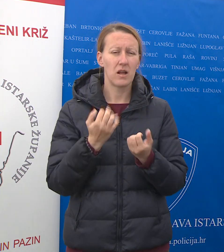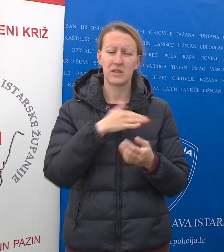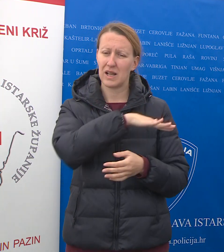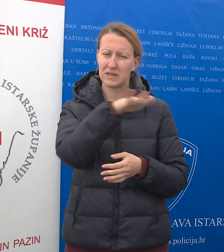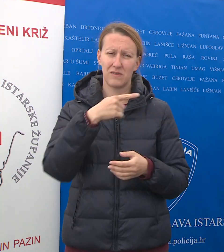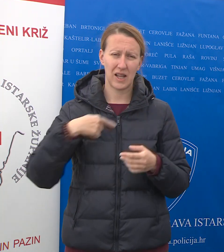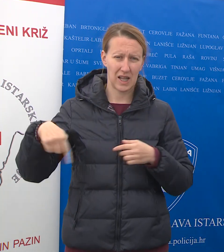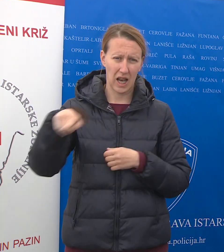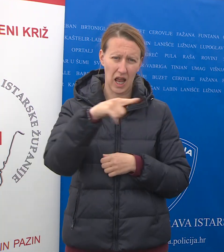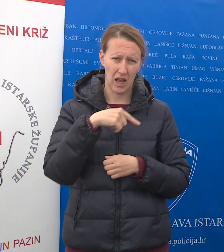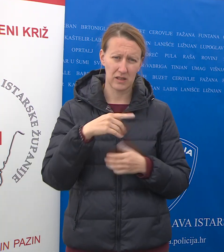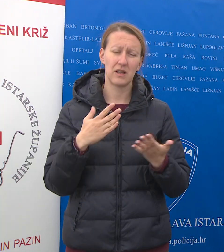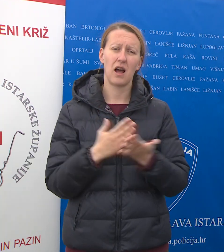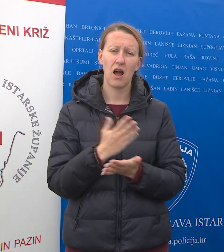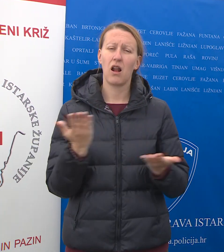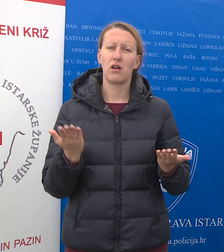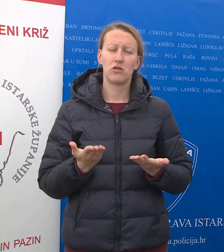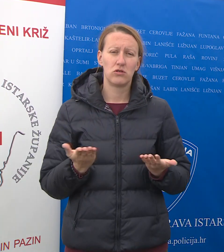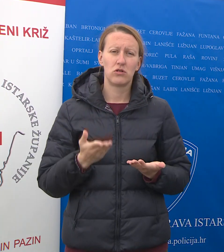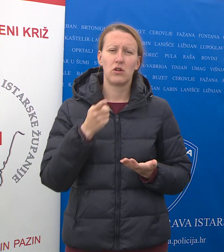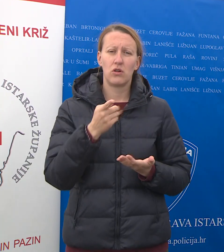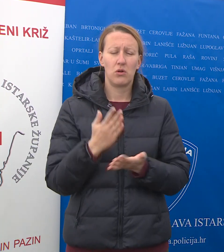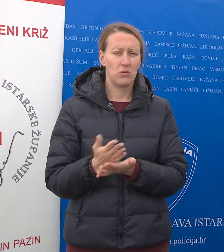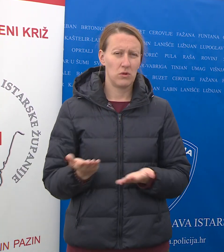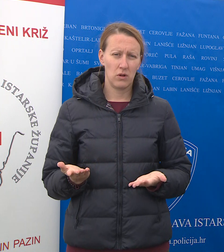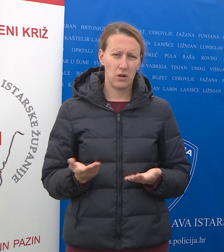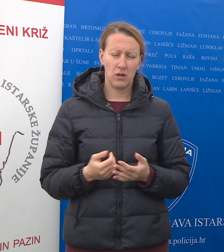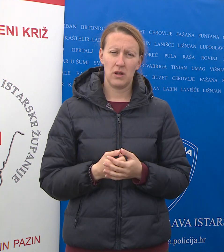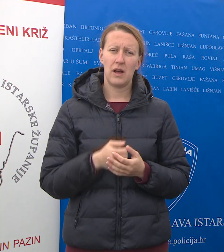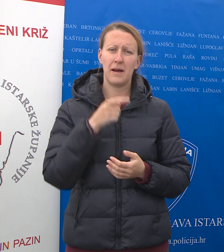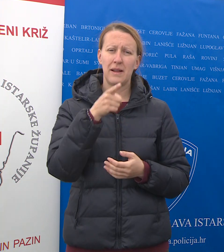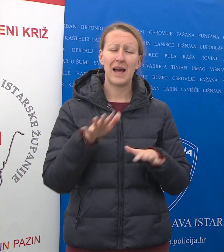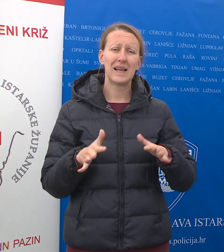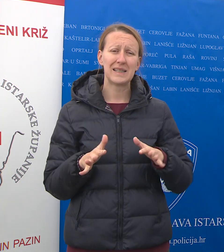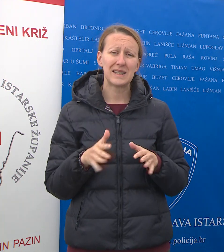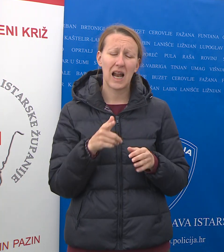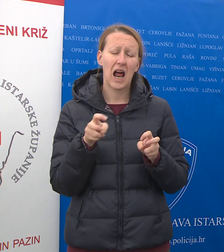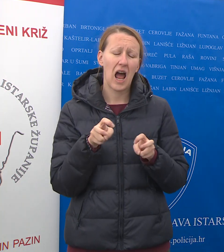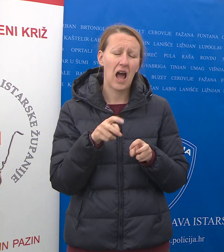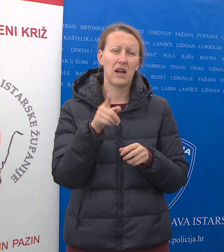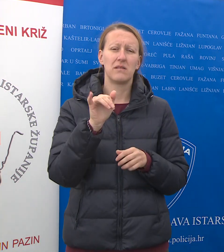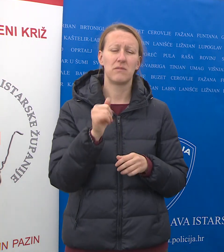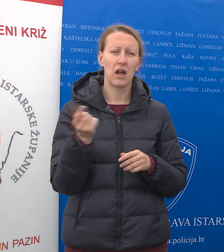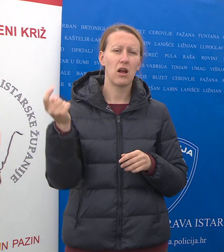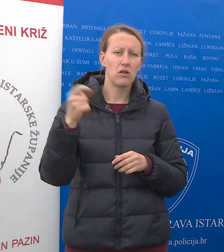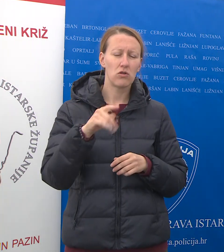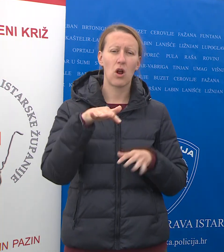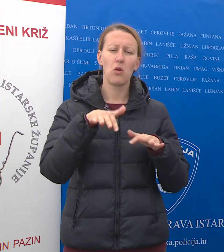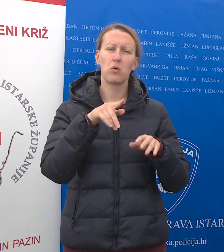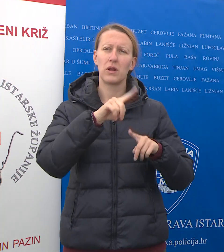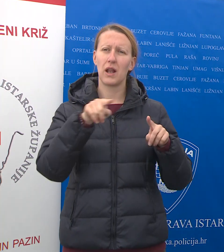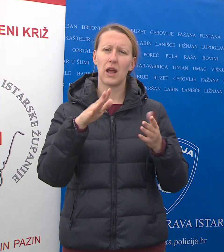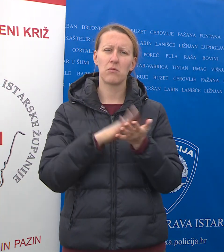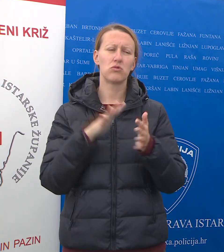sve nas. Međutim, šta se uz to desilo? Da taj strah je doveo do toga da su ljudi